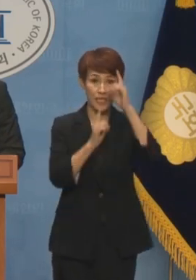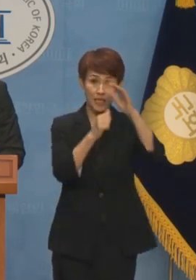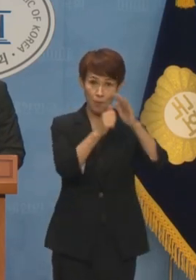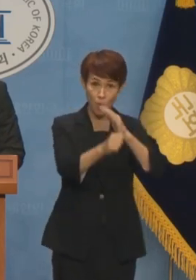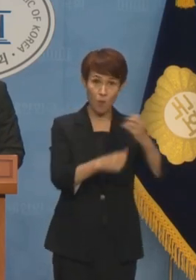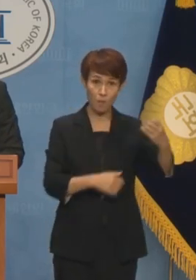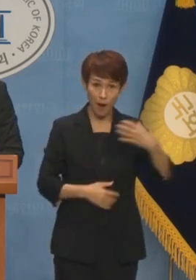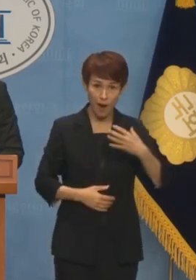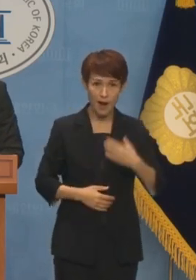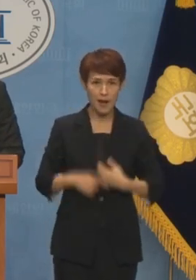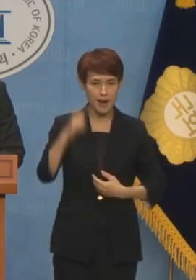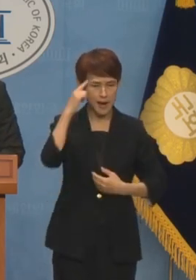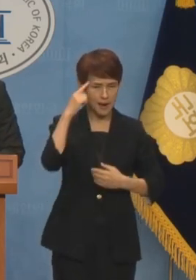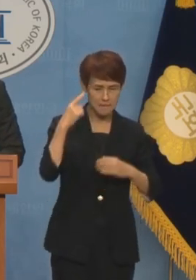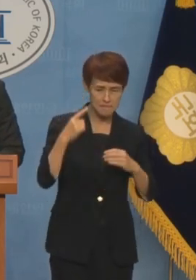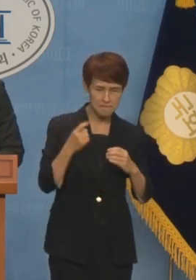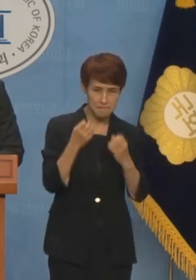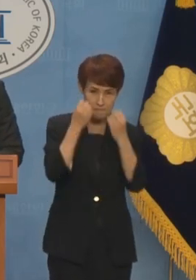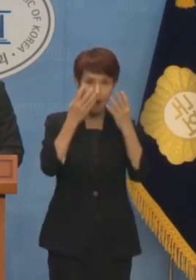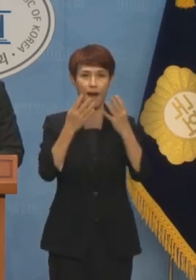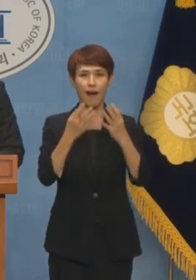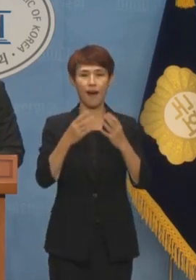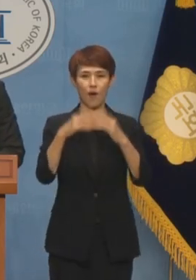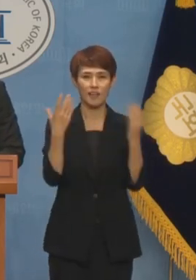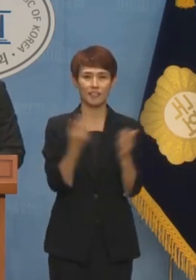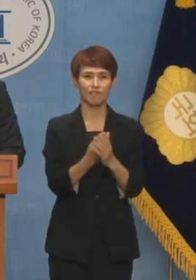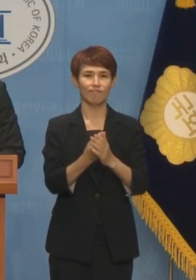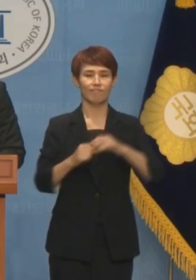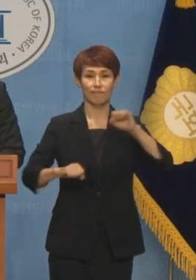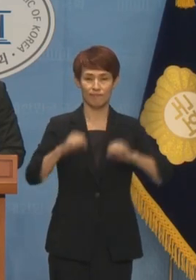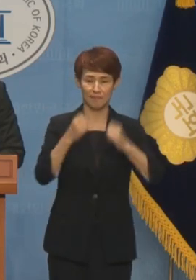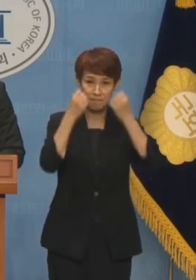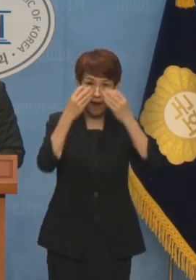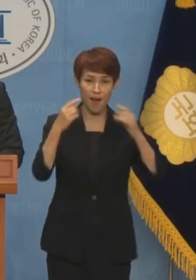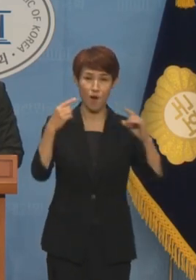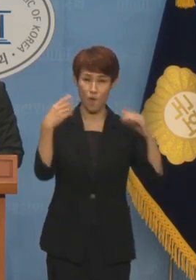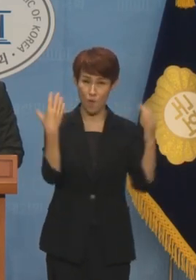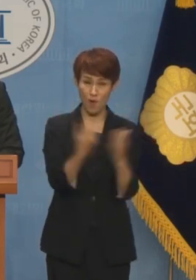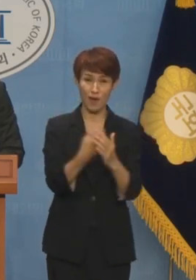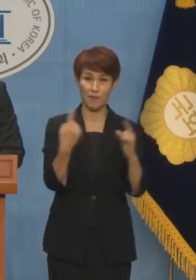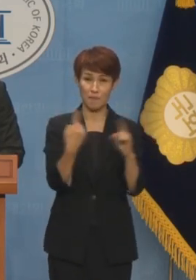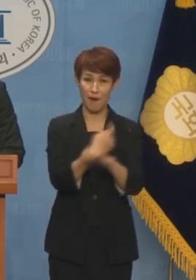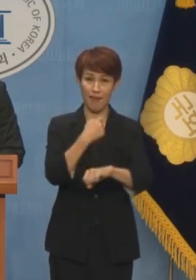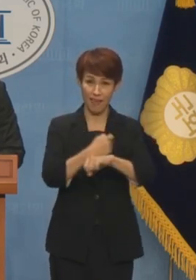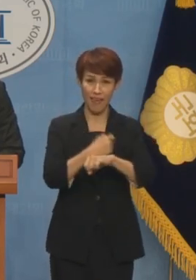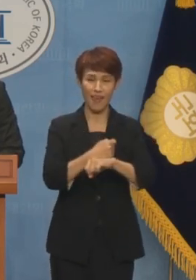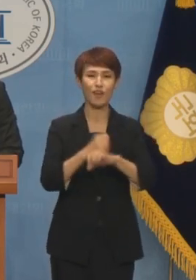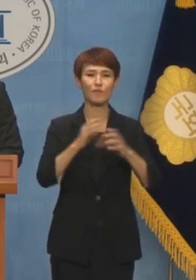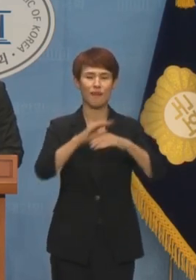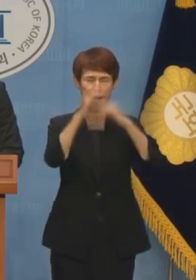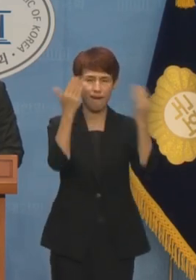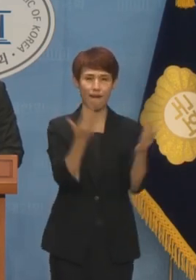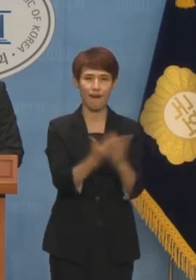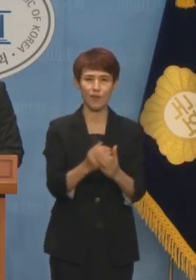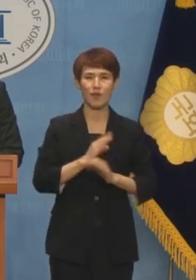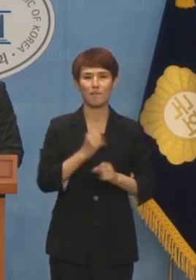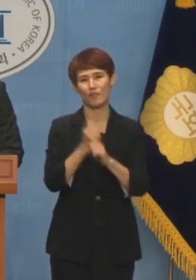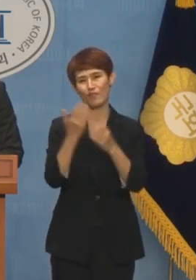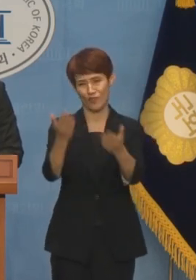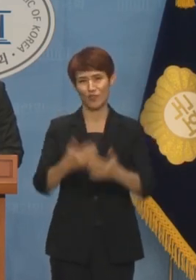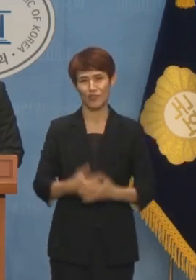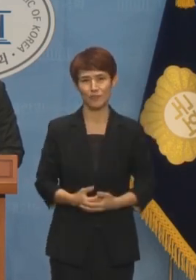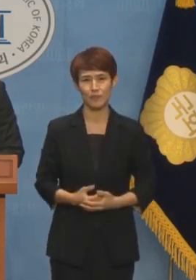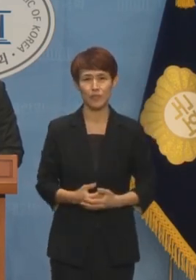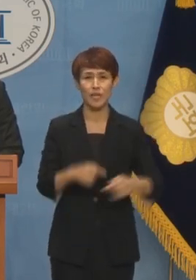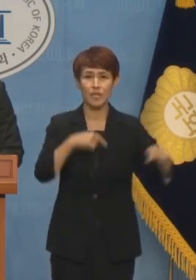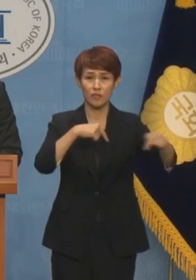다른 발상, 다른 태도, 완전히 다른 정치로 국민 모두를 놀라게 했습니다. 판을 흔들고 정치의